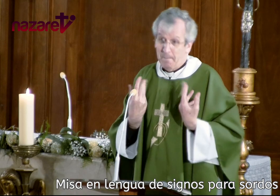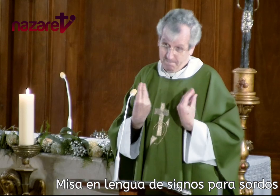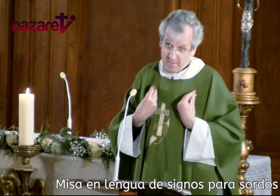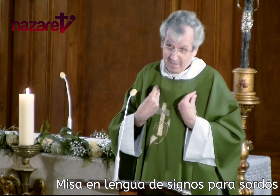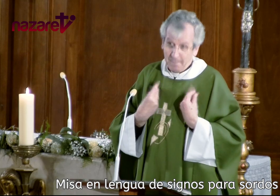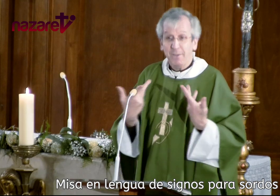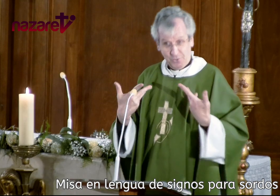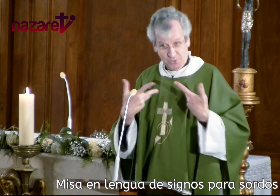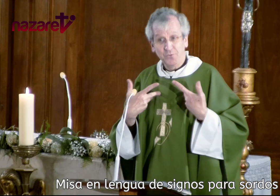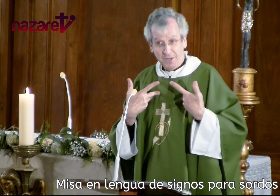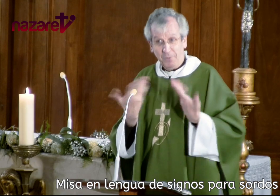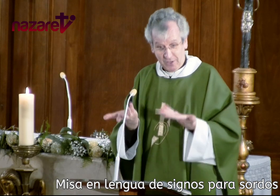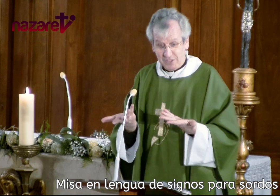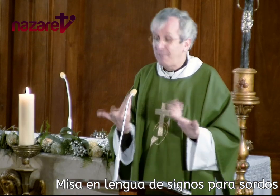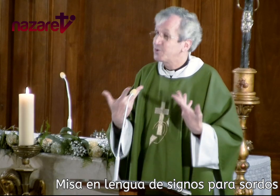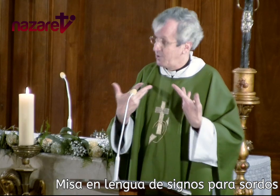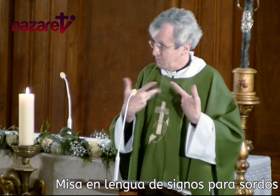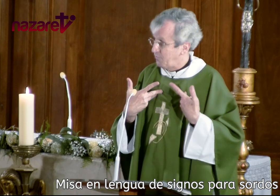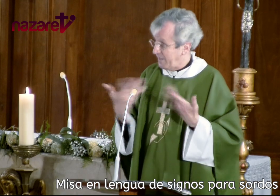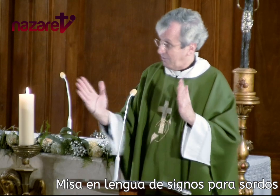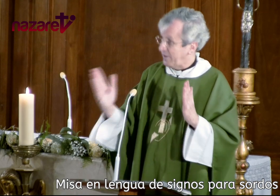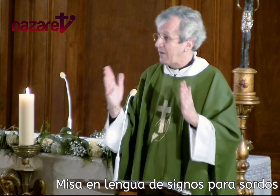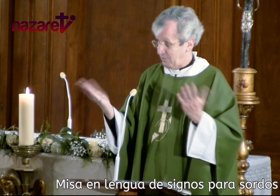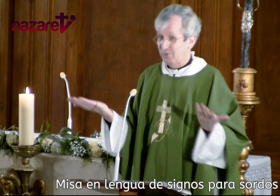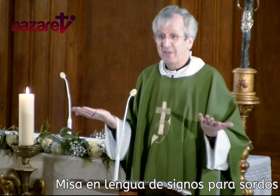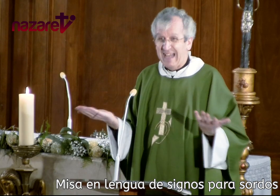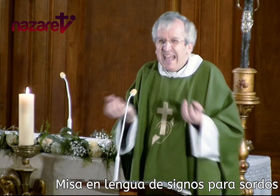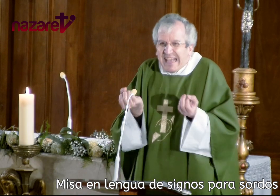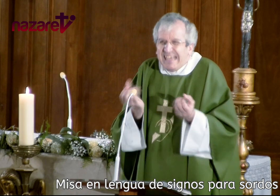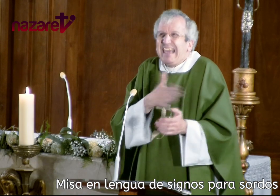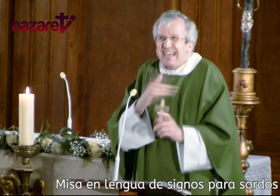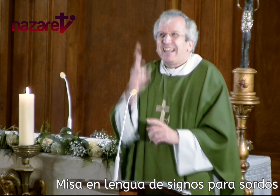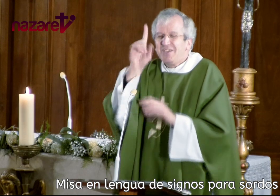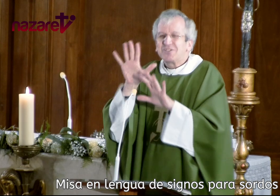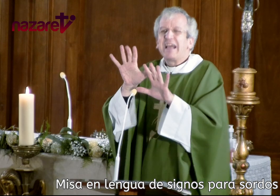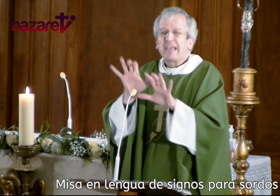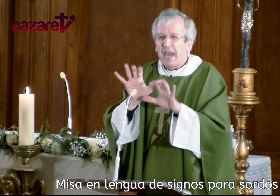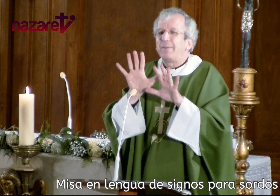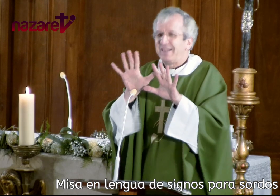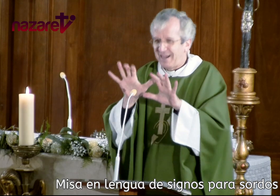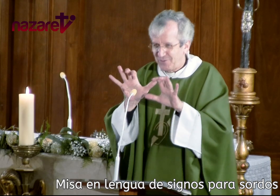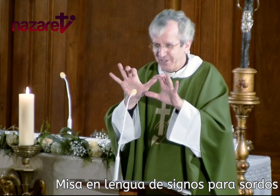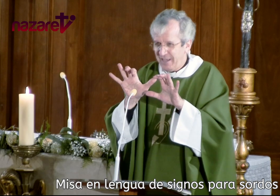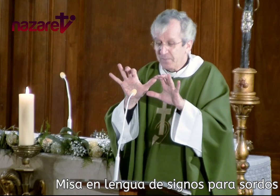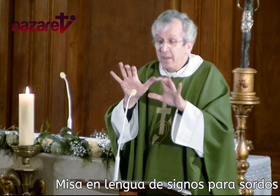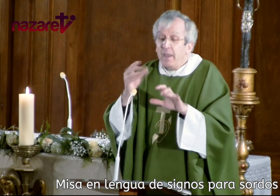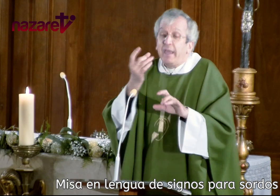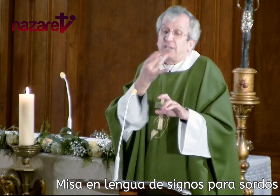vivir pero sufrir porque lo estamos sufriendo lo que ahora nos toca qué quiere dios que aprendamos es muy